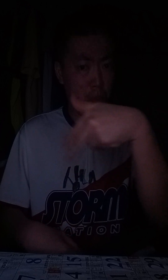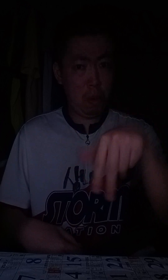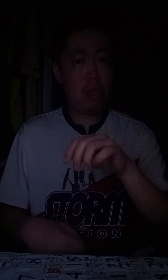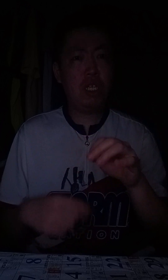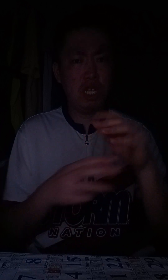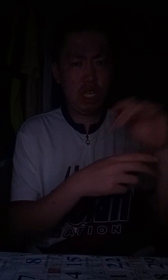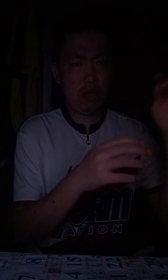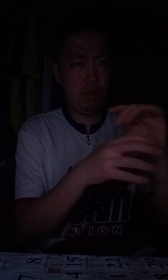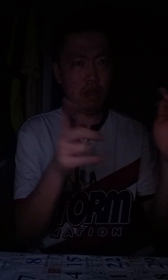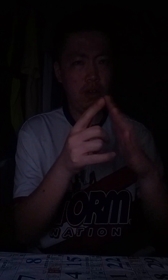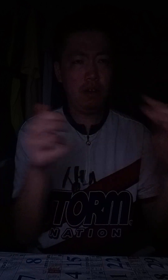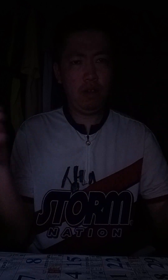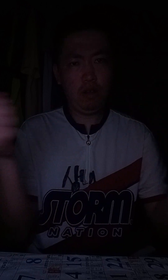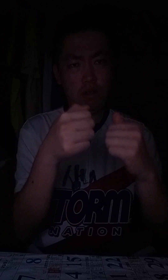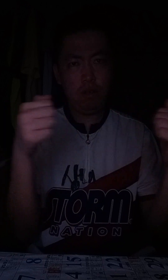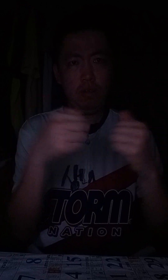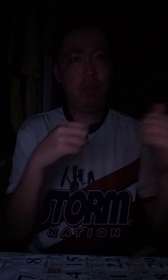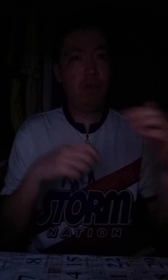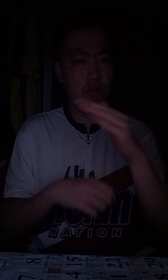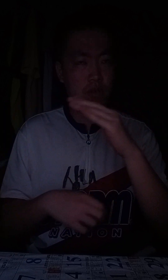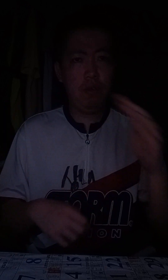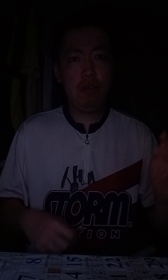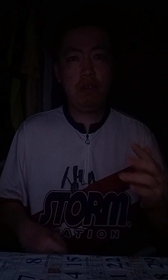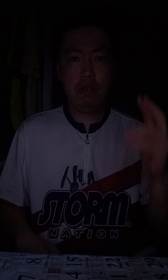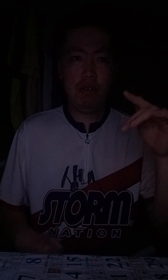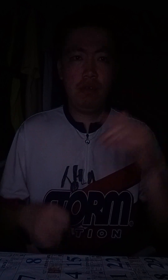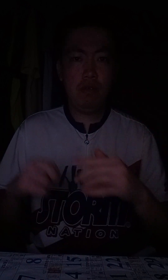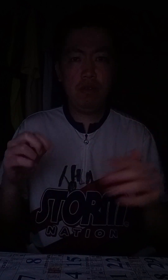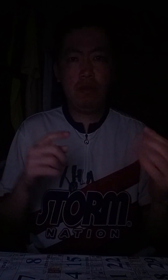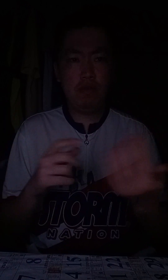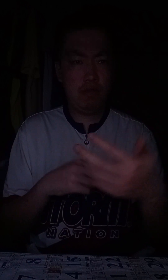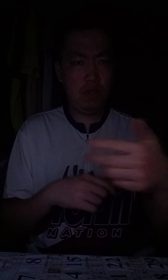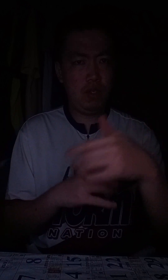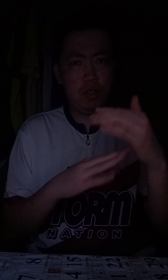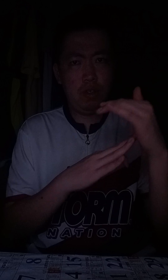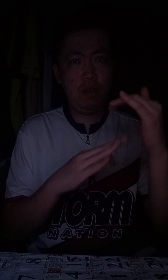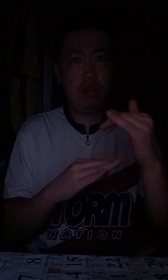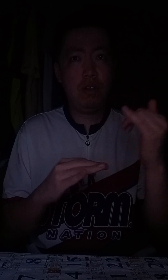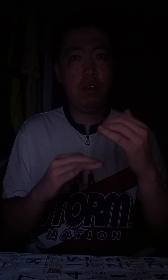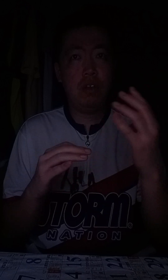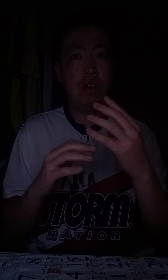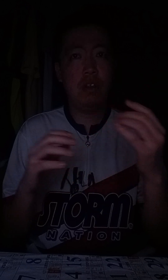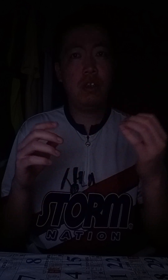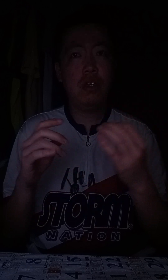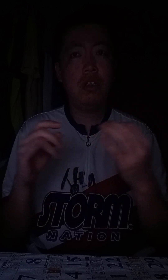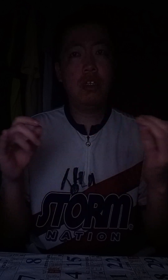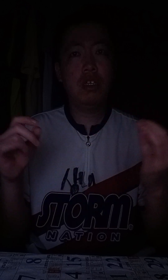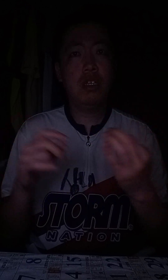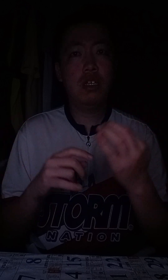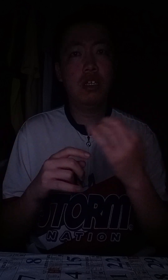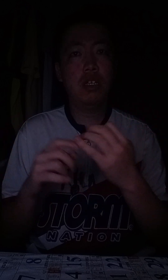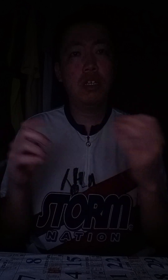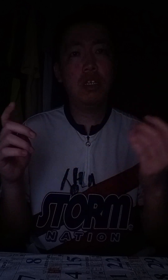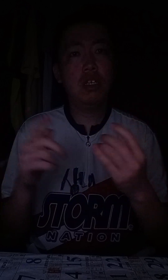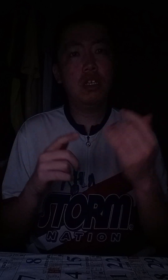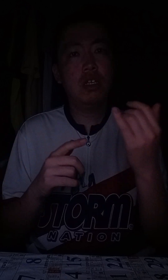통근버스가 산타페 차량을 추돌했습니다. 이 사고로 버스에 타고 있던 54살 여성 김모 씨 등 9명이 다쳐